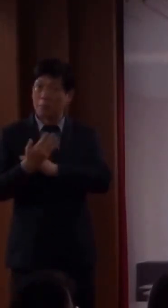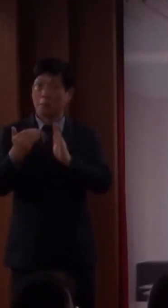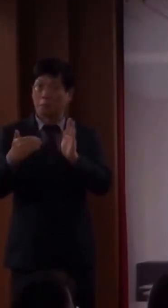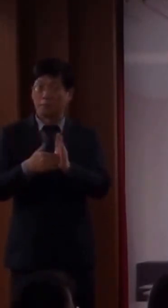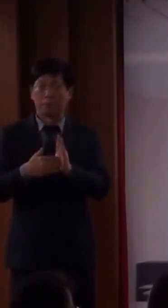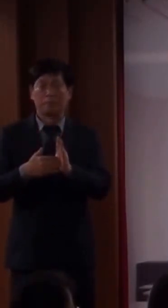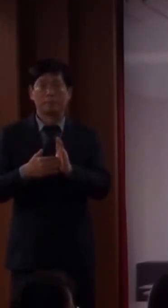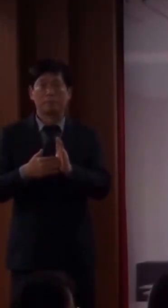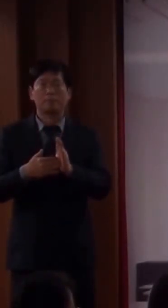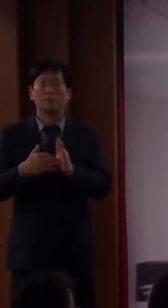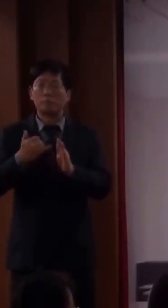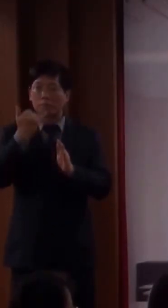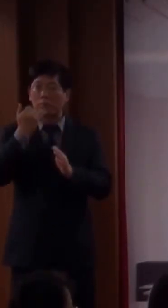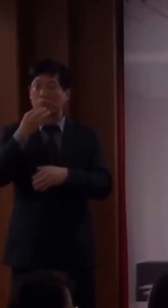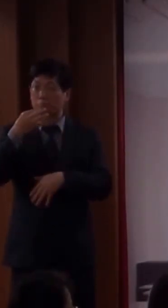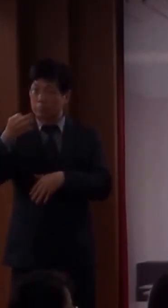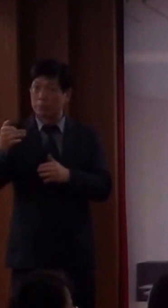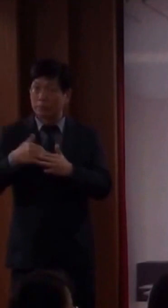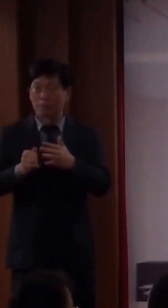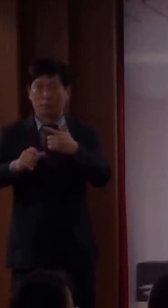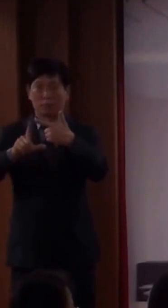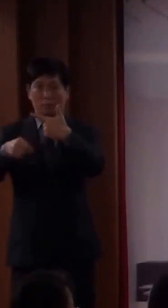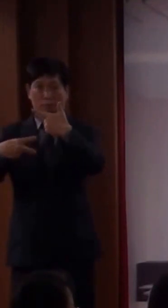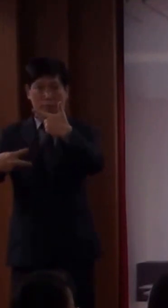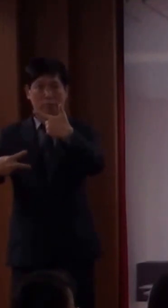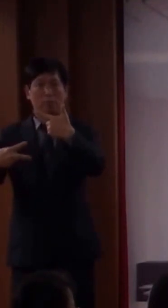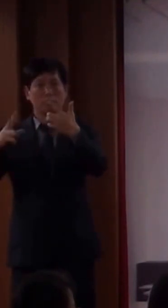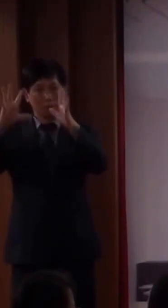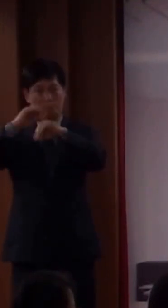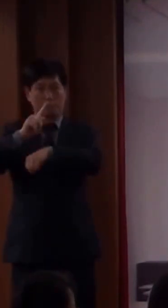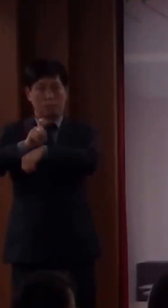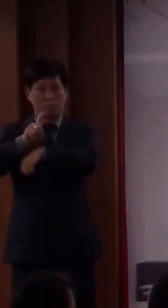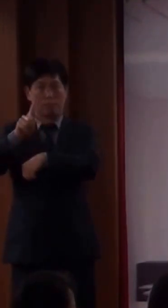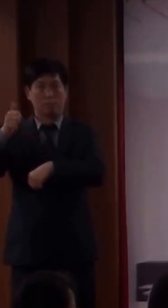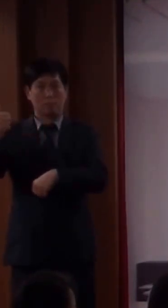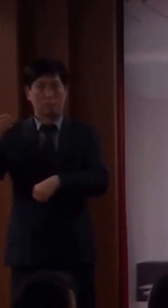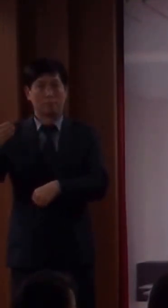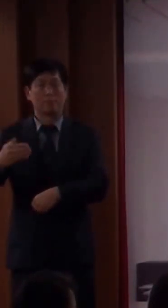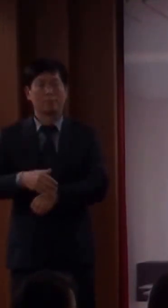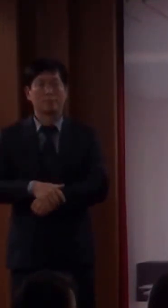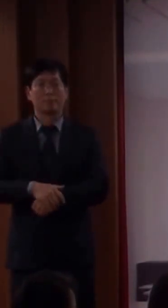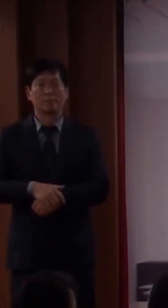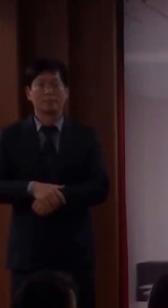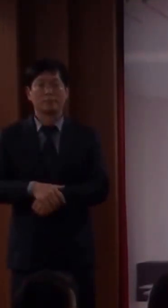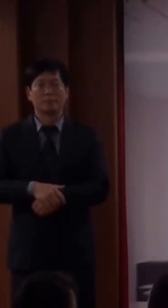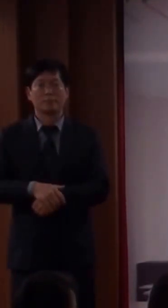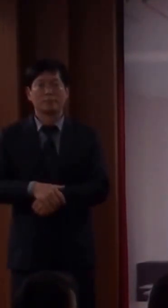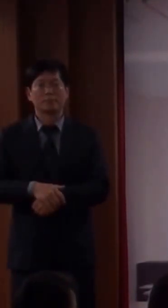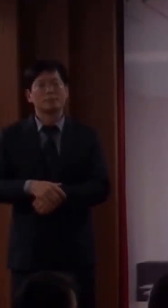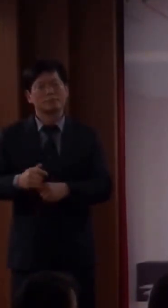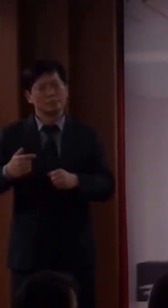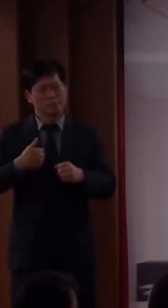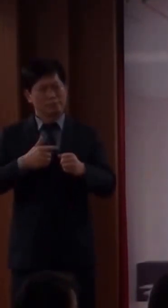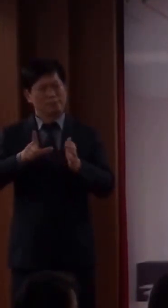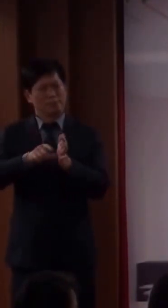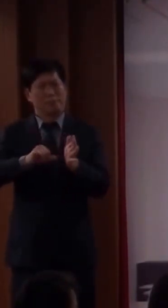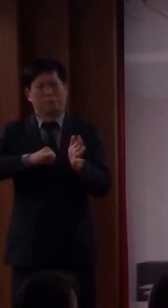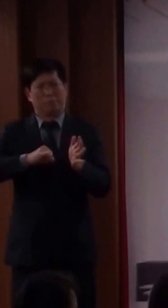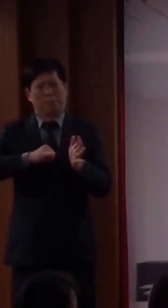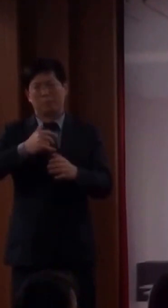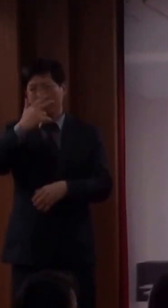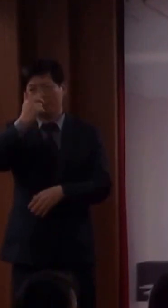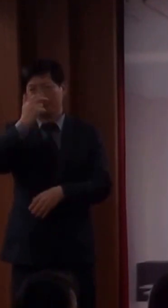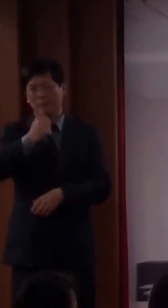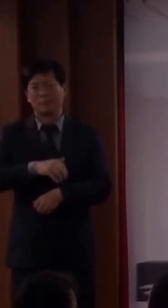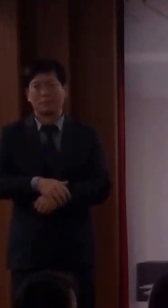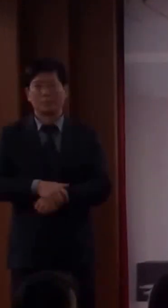来之后哦，你可以缴税到6月2号的晚上11点59分。好，所以其实是非常非常的方